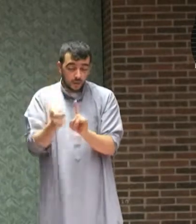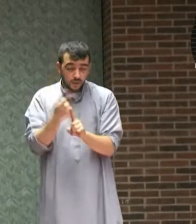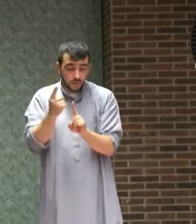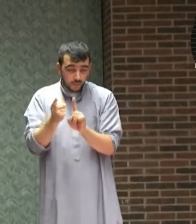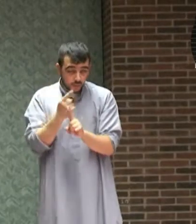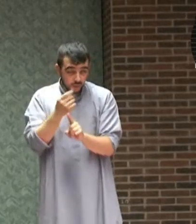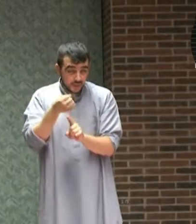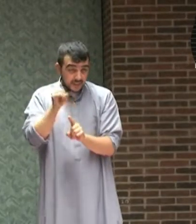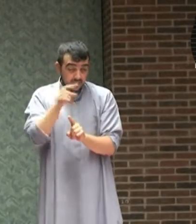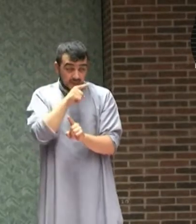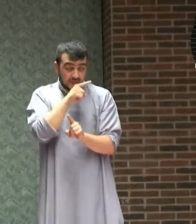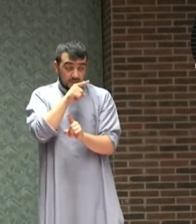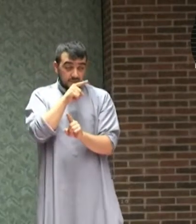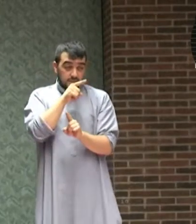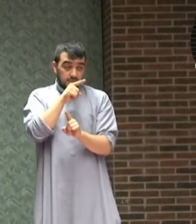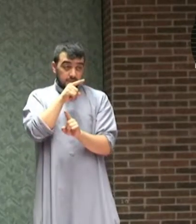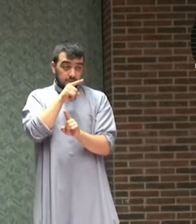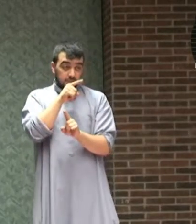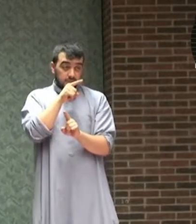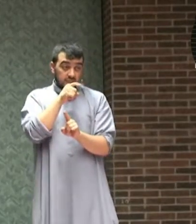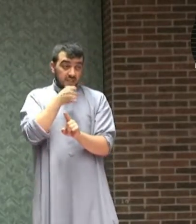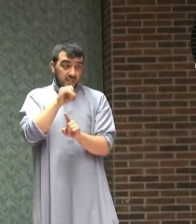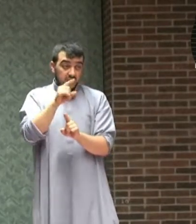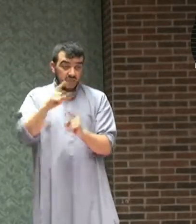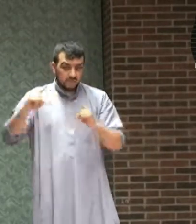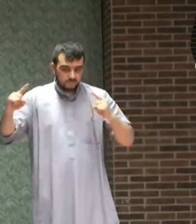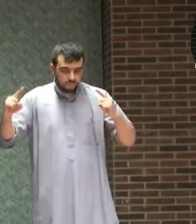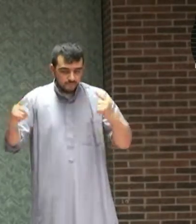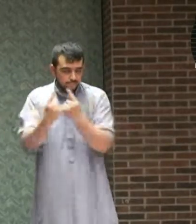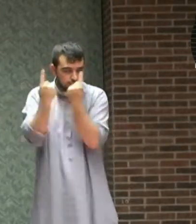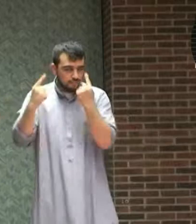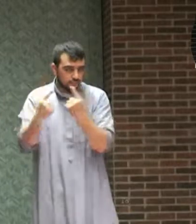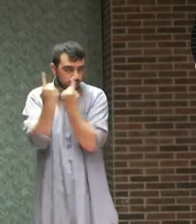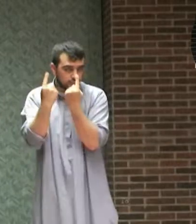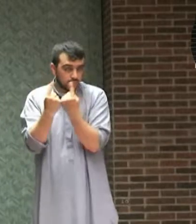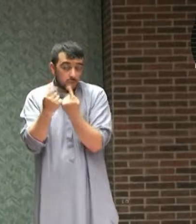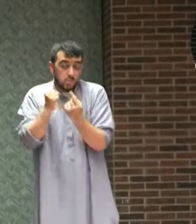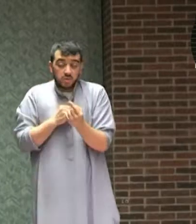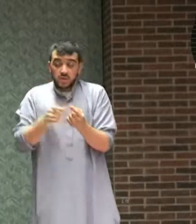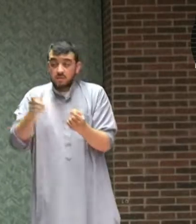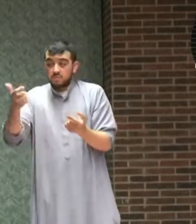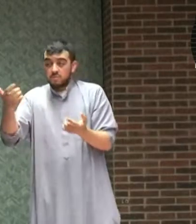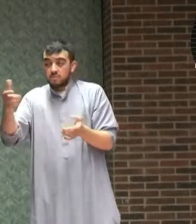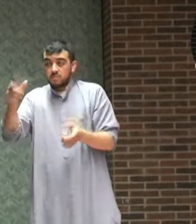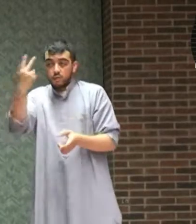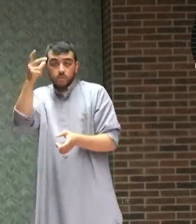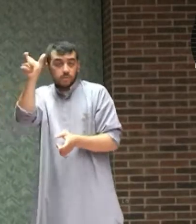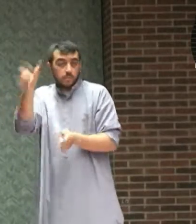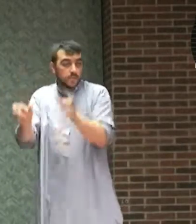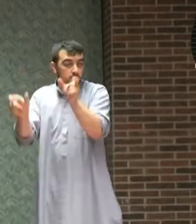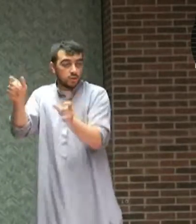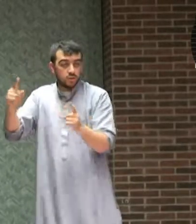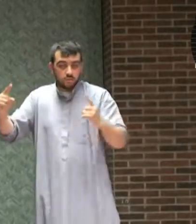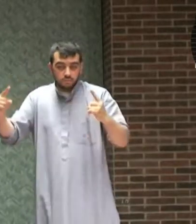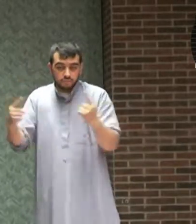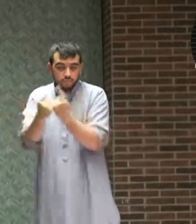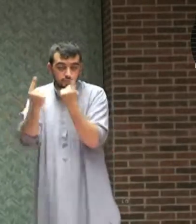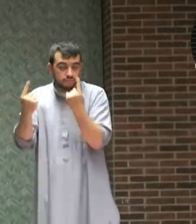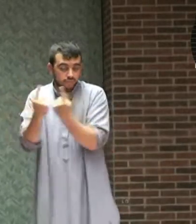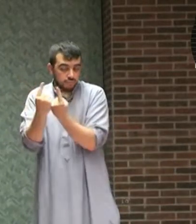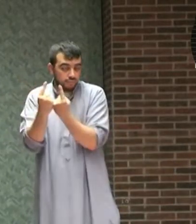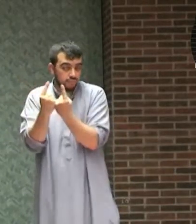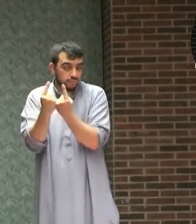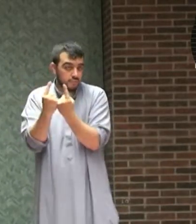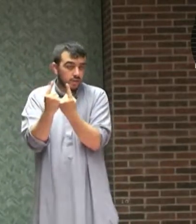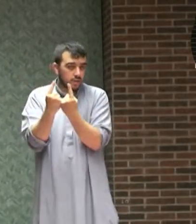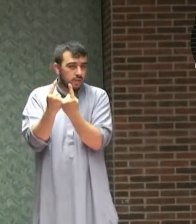Surtout, et j'insiste, surtout, à partir du moment où le conflit qui est entre le frère et le frère, ou le conflit